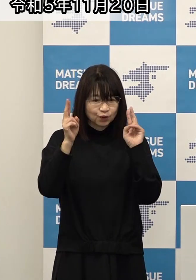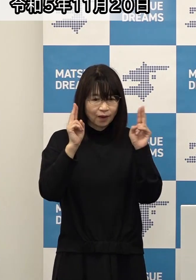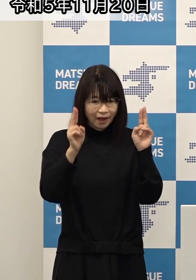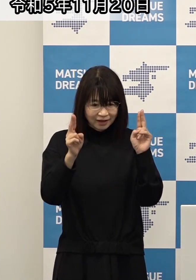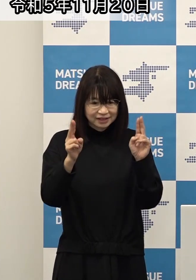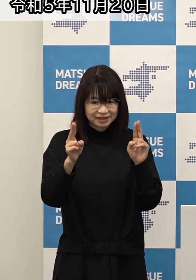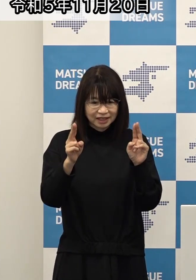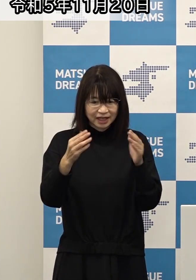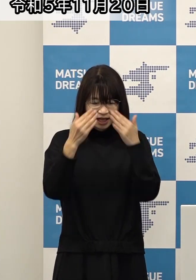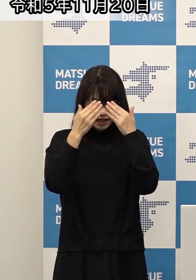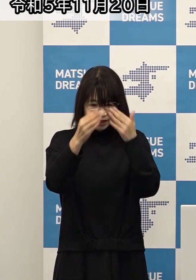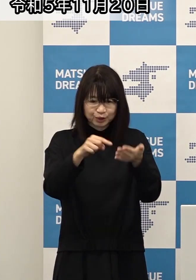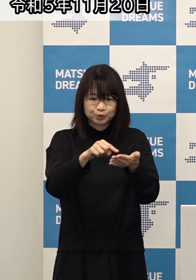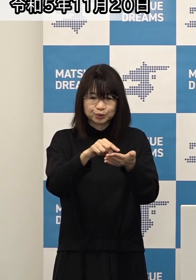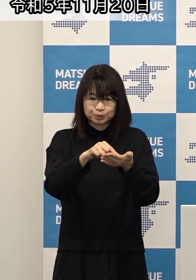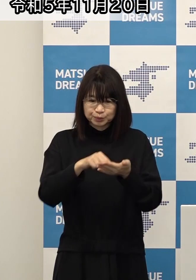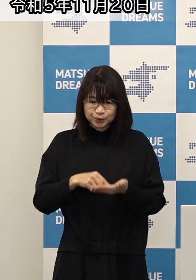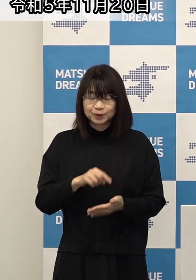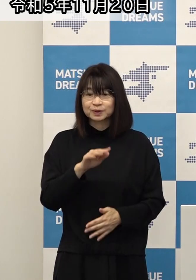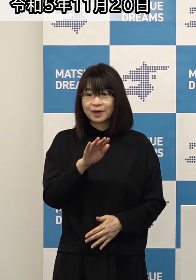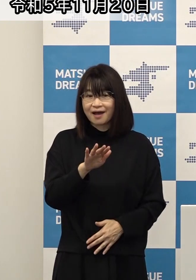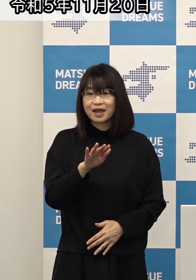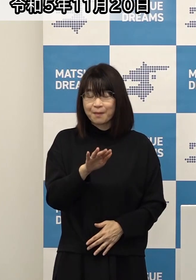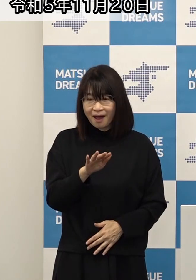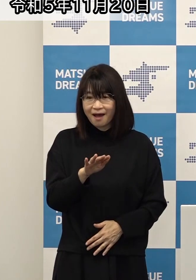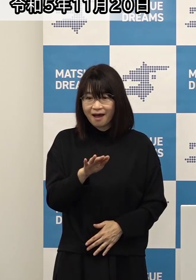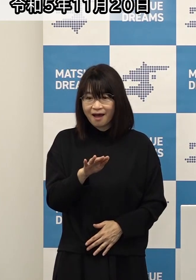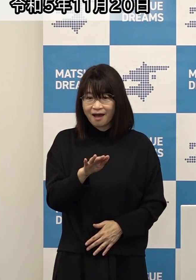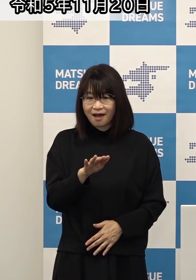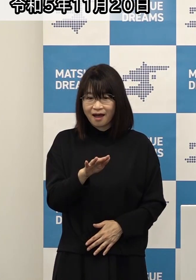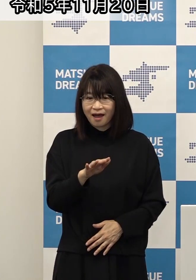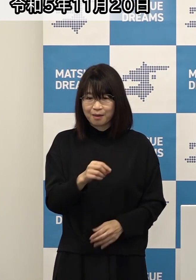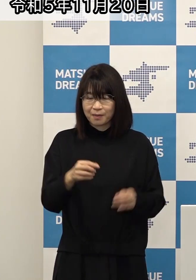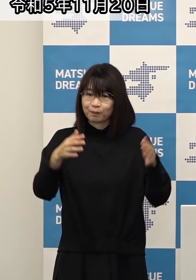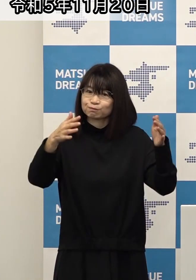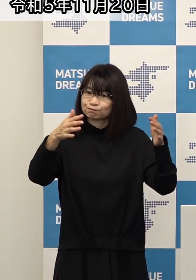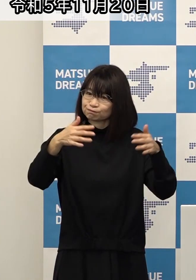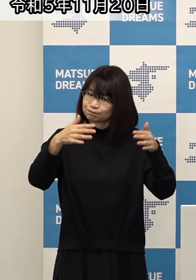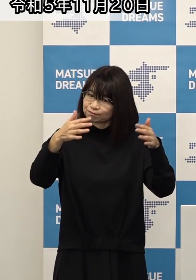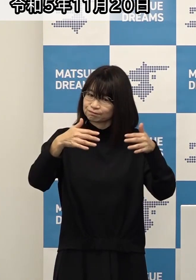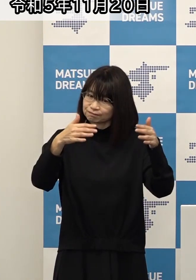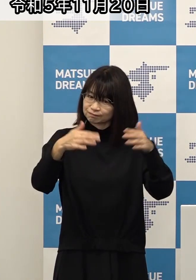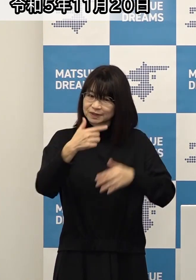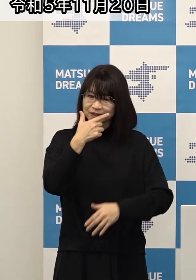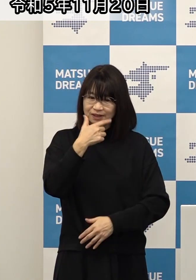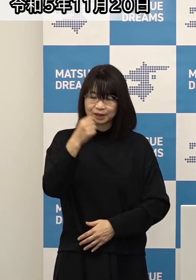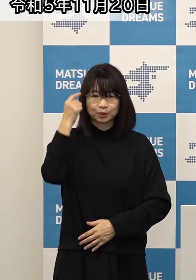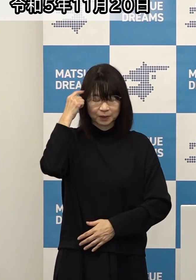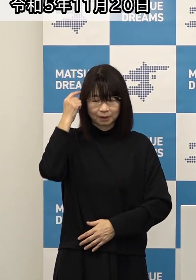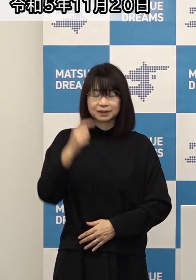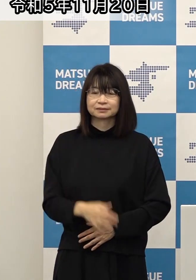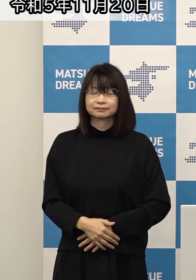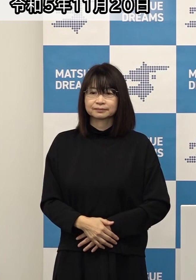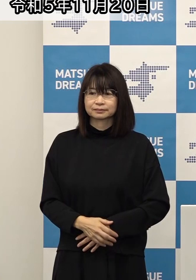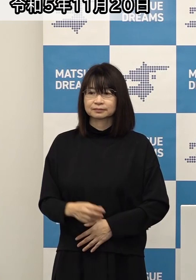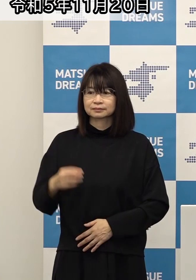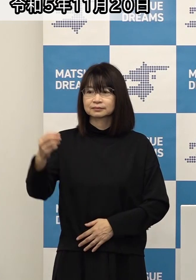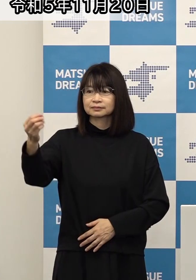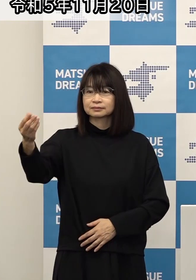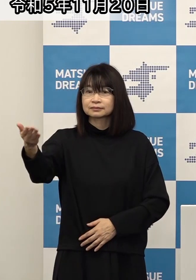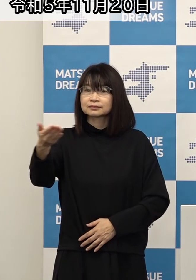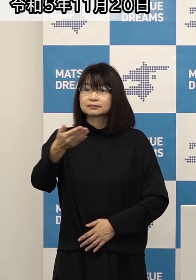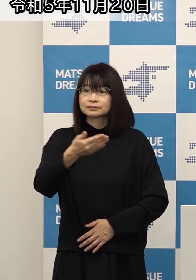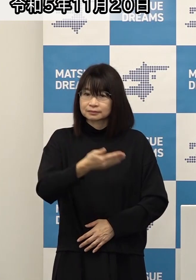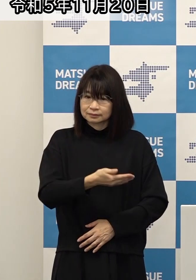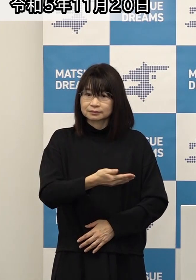ゃるのではないかというふうな思いで、今回、また募集についてもさせていただきたいなと思っているところです。 なので